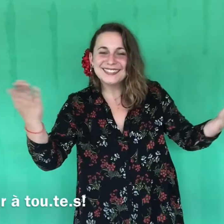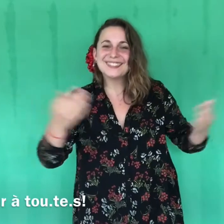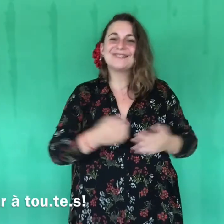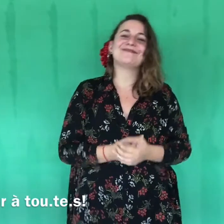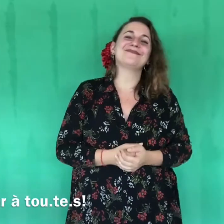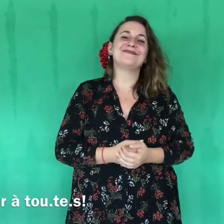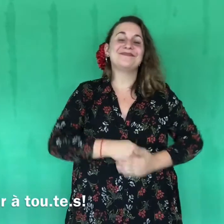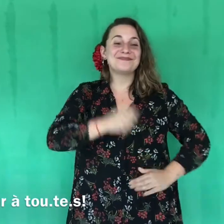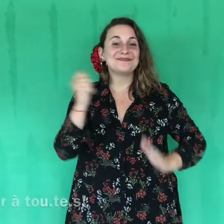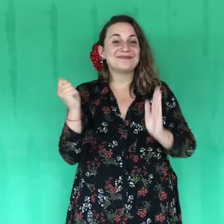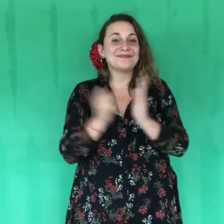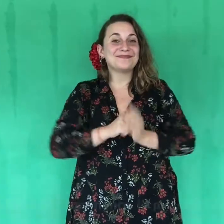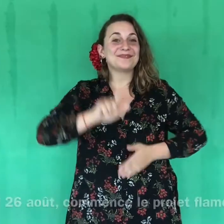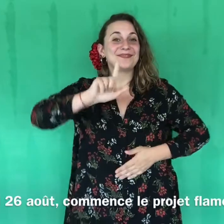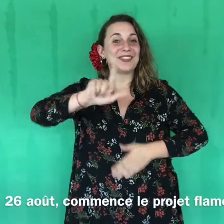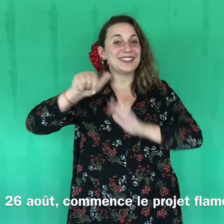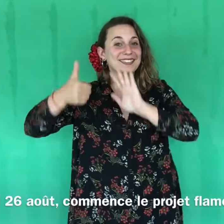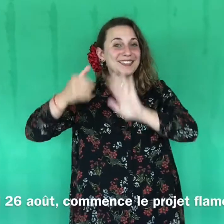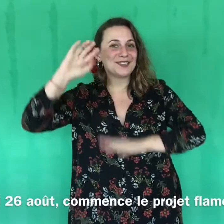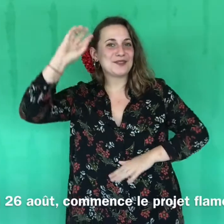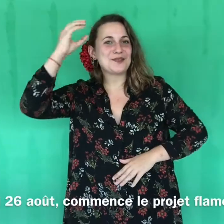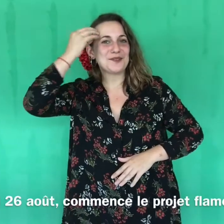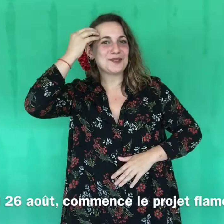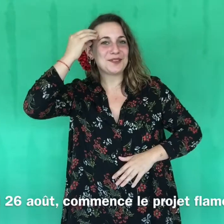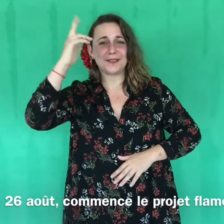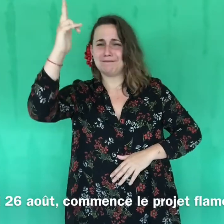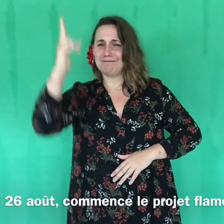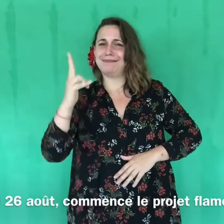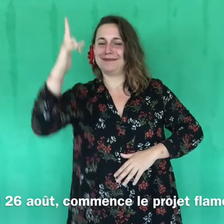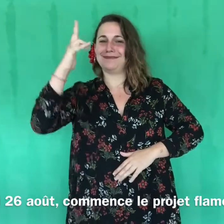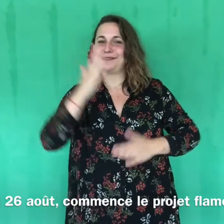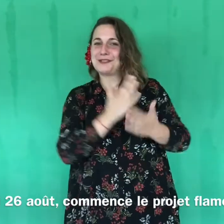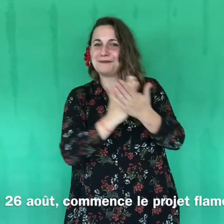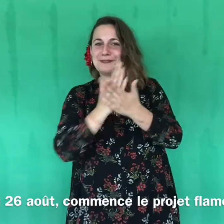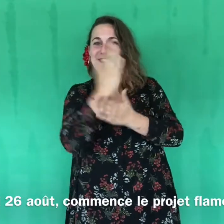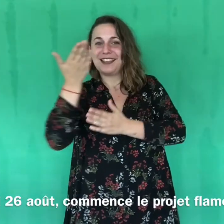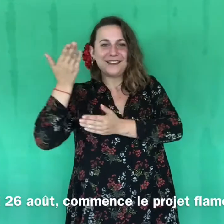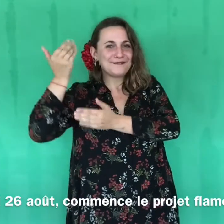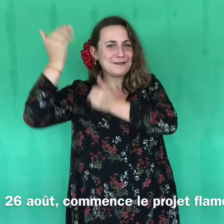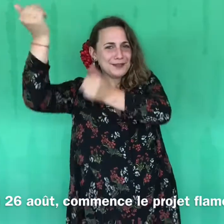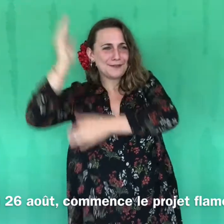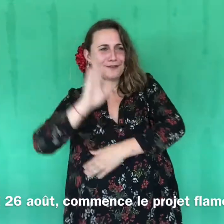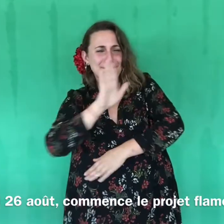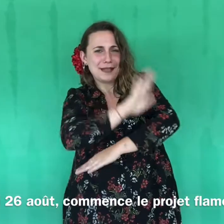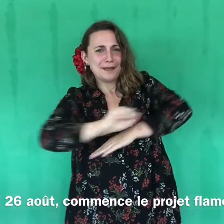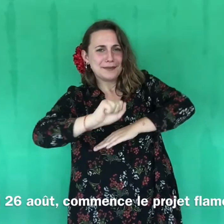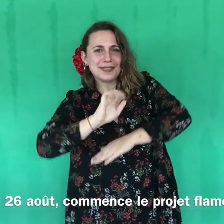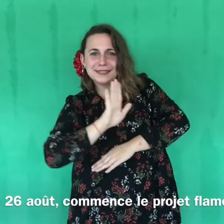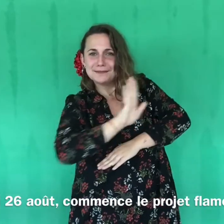Bonjour à tous et à toutes. Le jeudi 26 août commence le projet flamenco de l'APS.